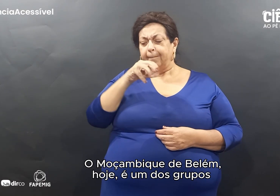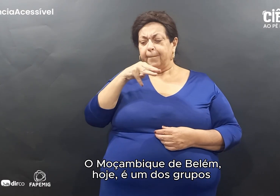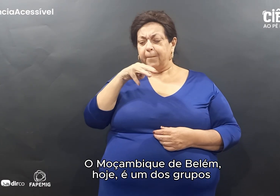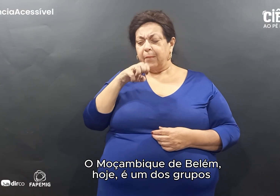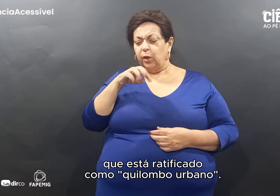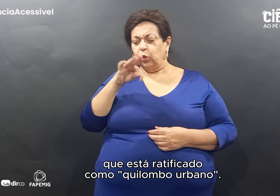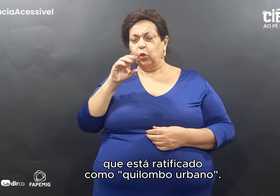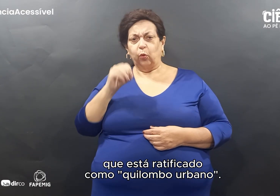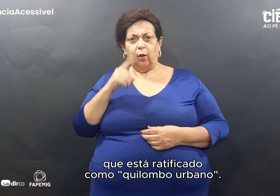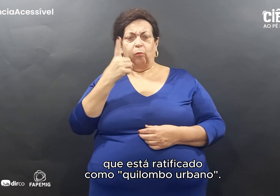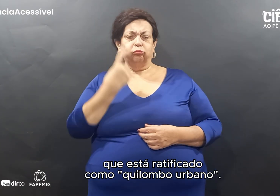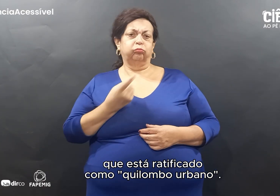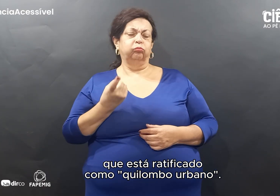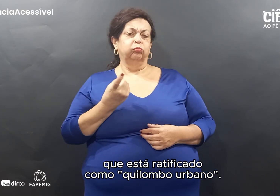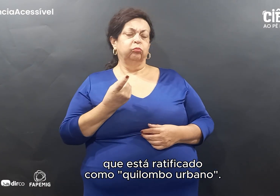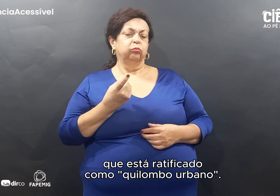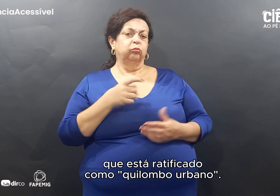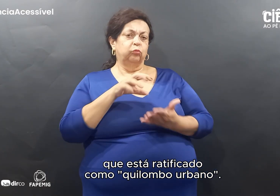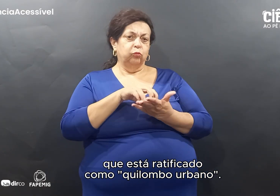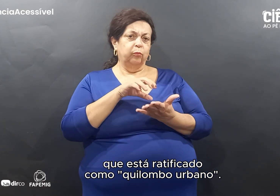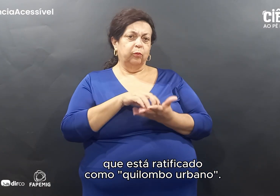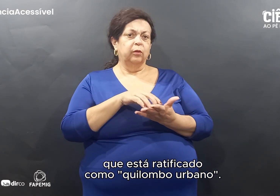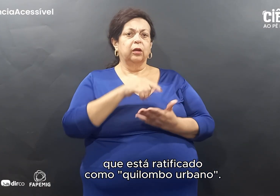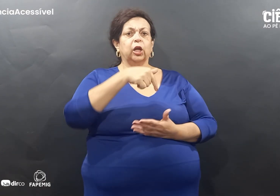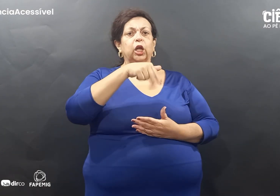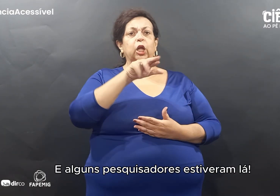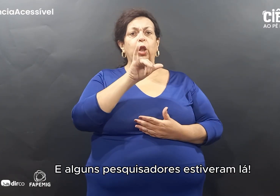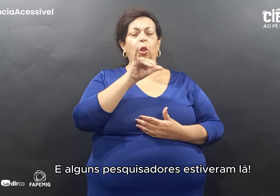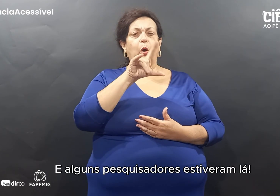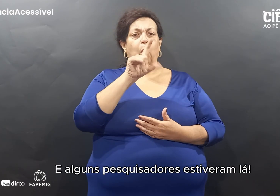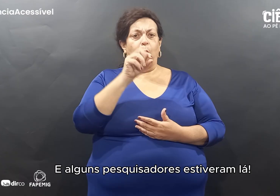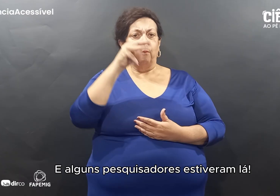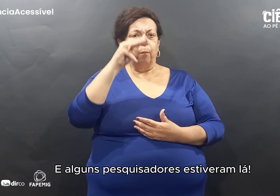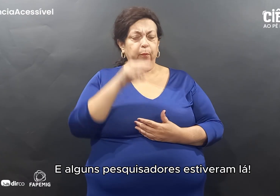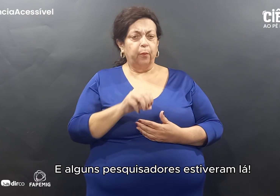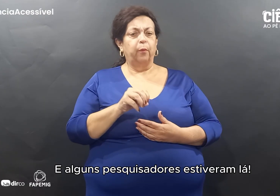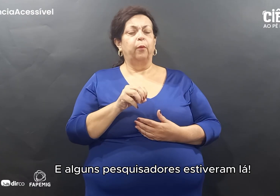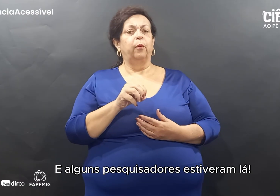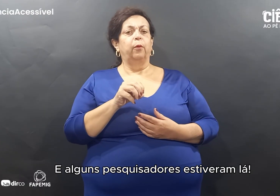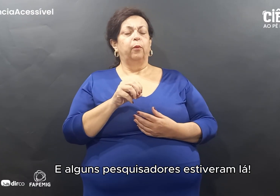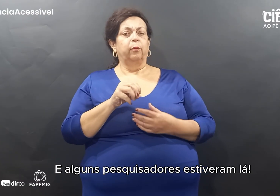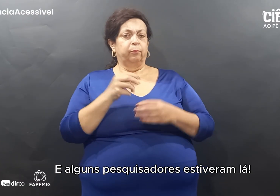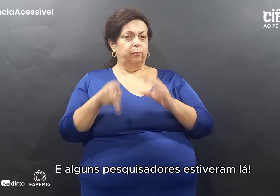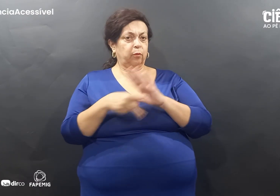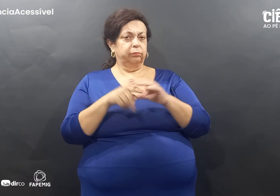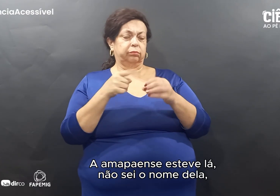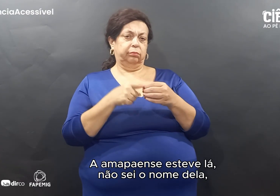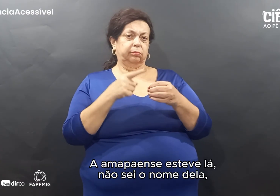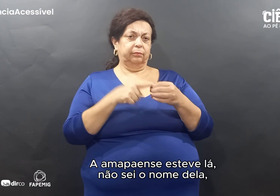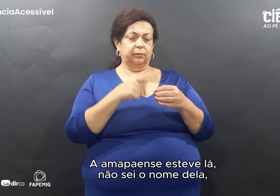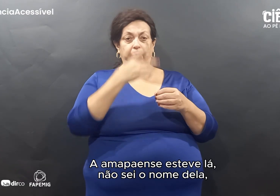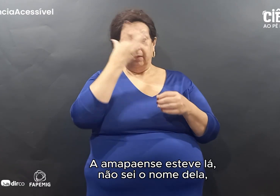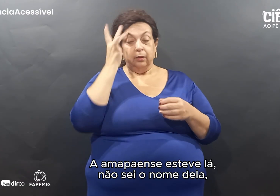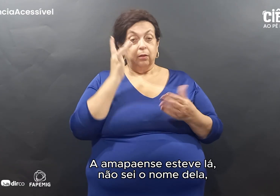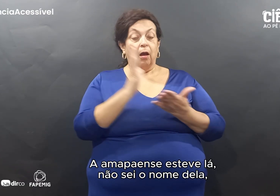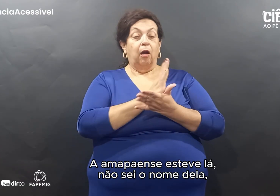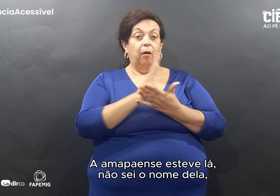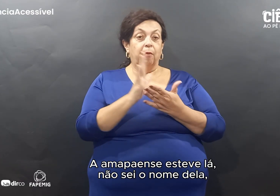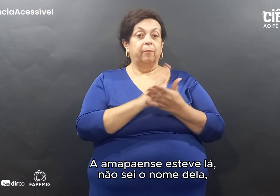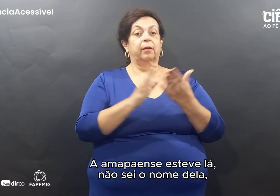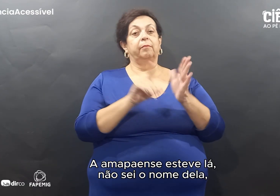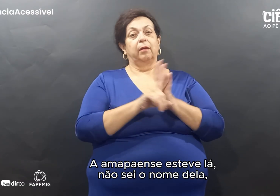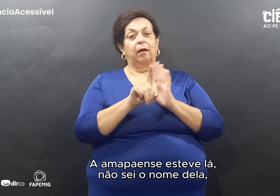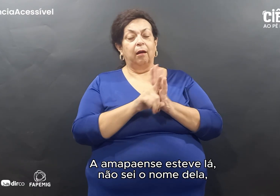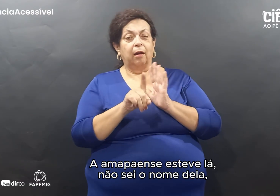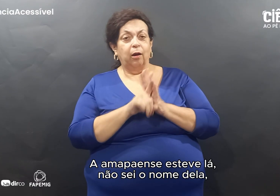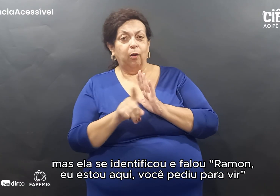é um dos grupos que está ratificados como quilombo urbano. E alguns pesquisadores estiveram lá. A mapaense, ela teve